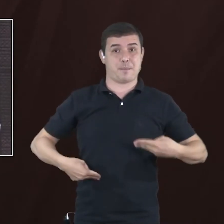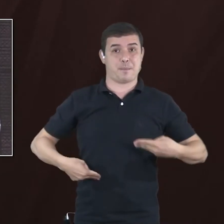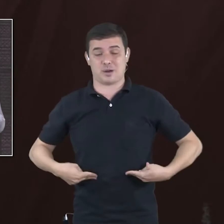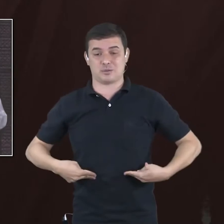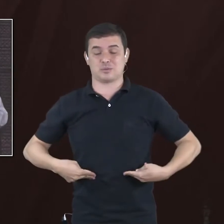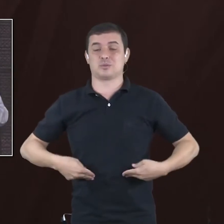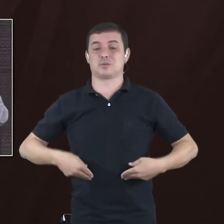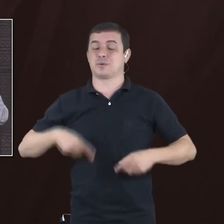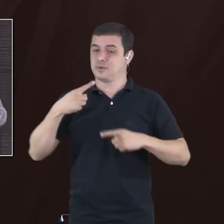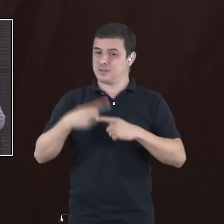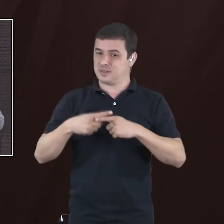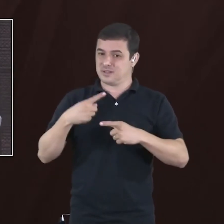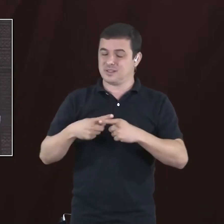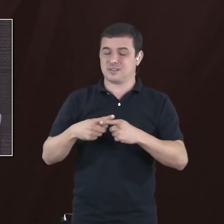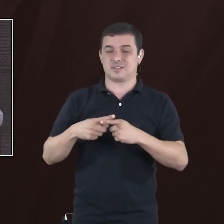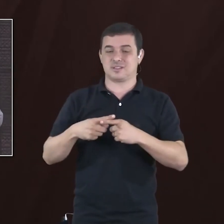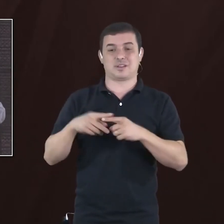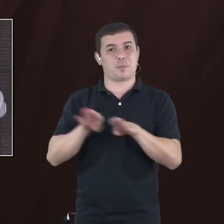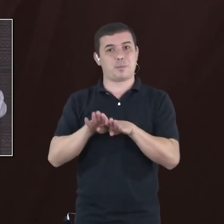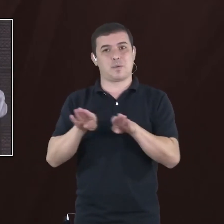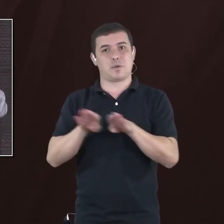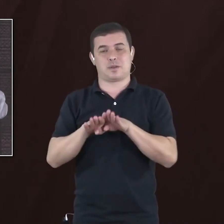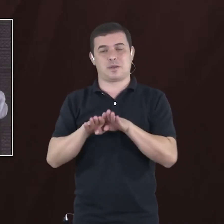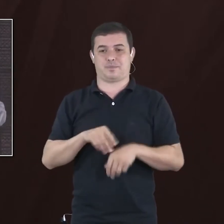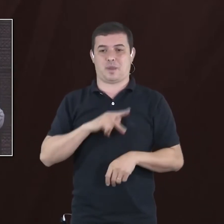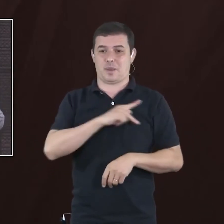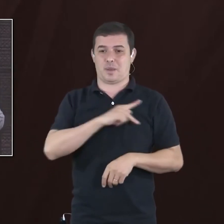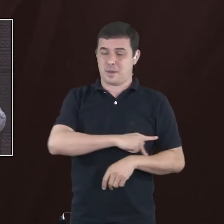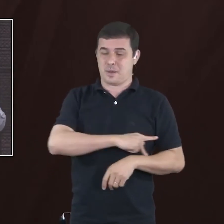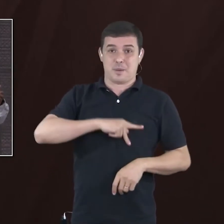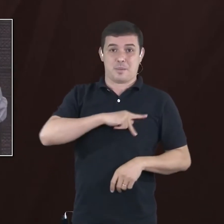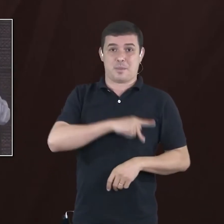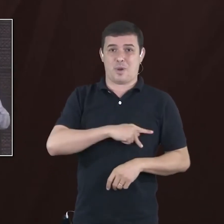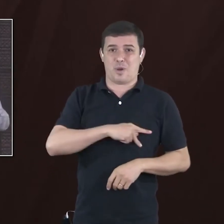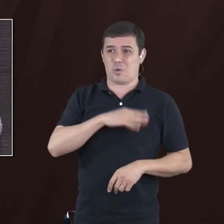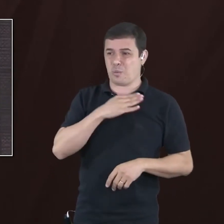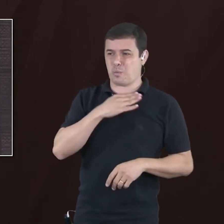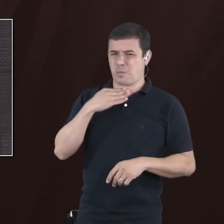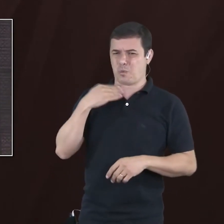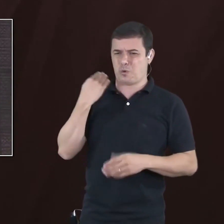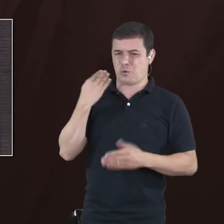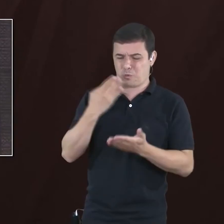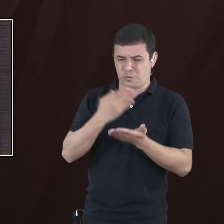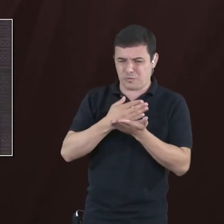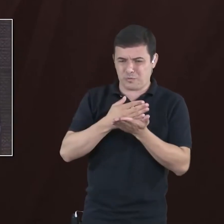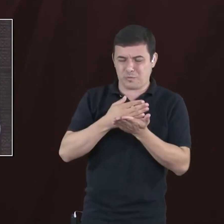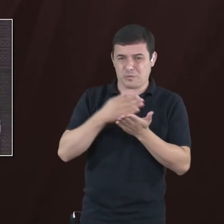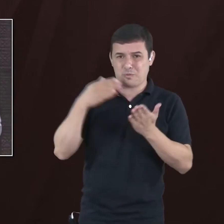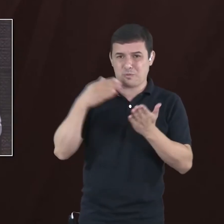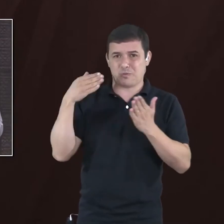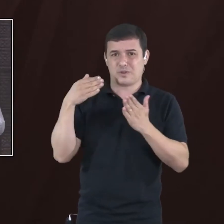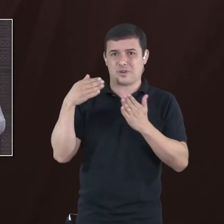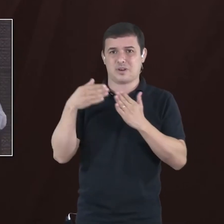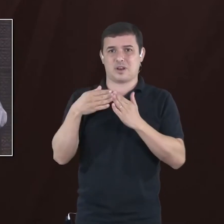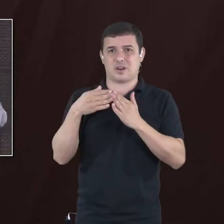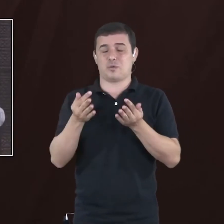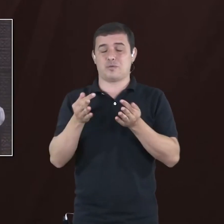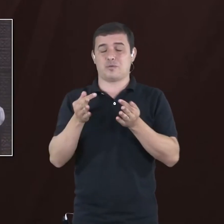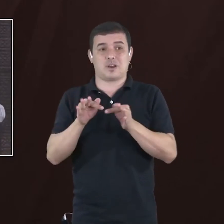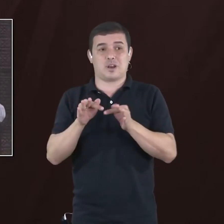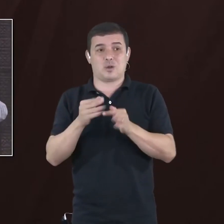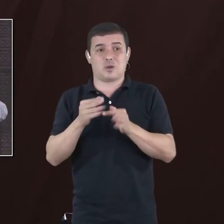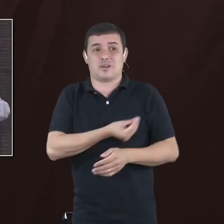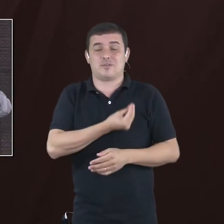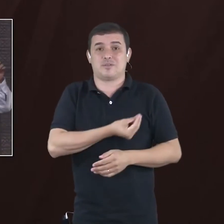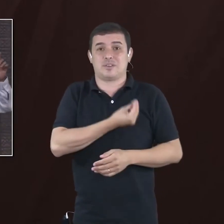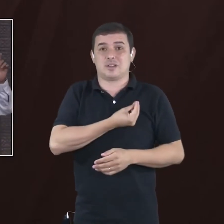Ele já estava sendo morto, ainda estava preocupado com o ministério, pediu para trazer João Marcos, né, que havia ele